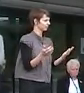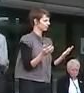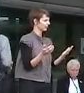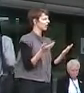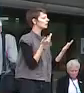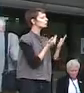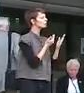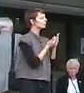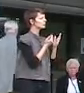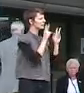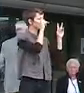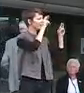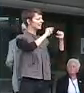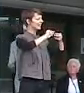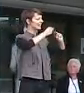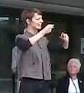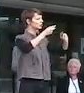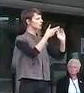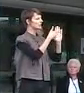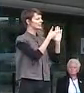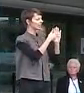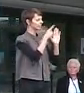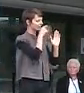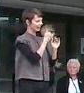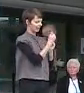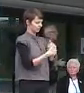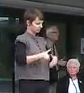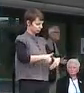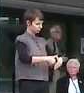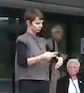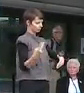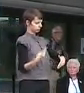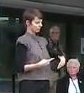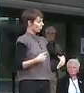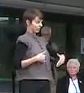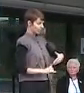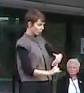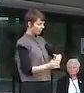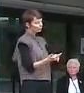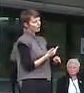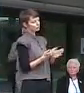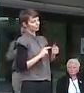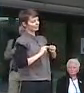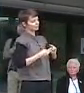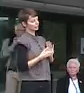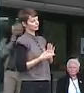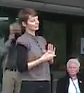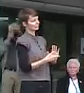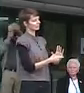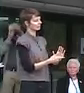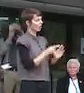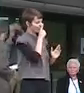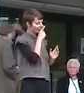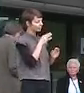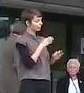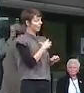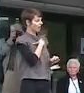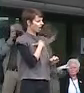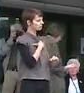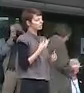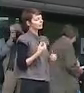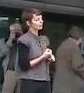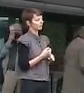Frage genetischer Testungen von ungeborenen Kindern oder nach wirtschaftlichen Erwägungen